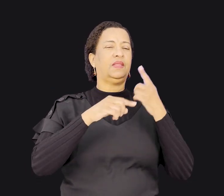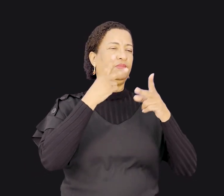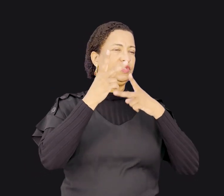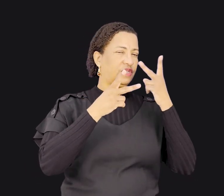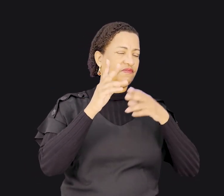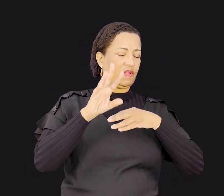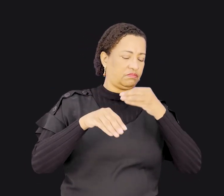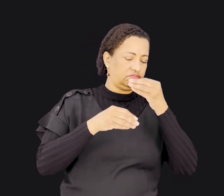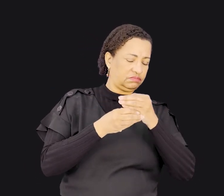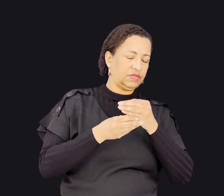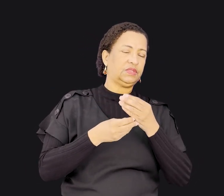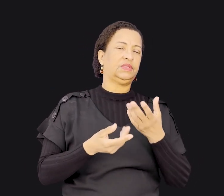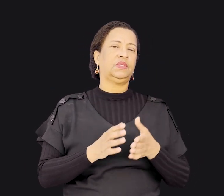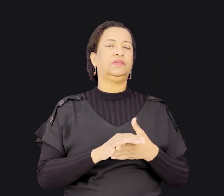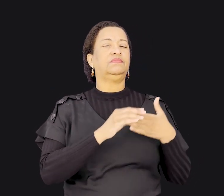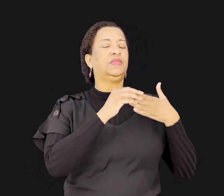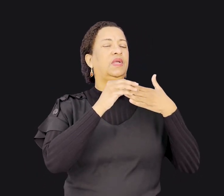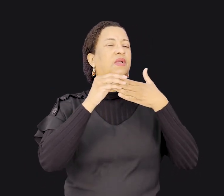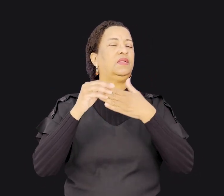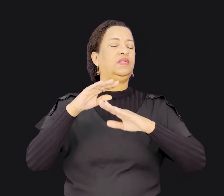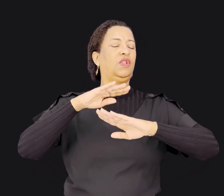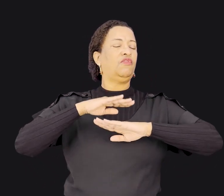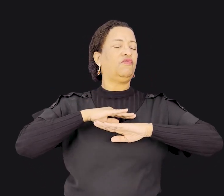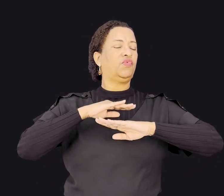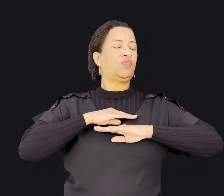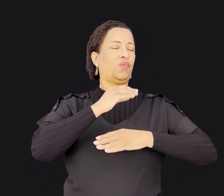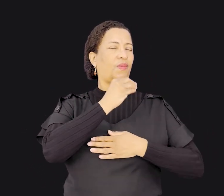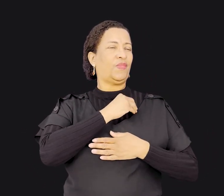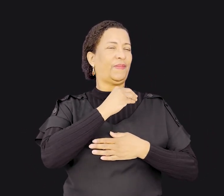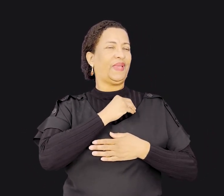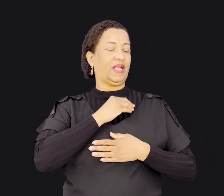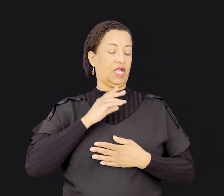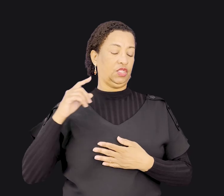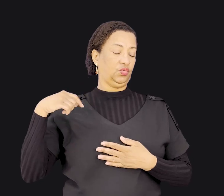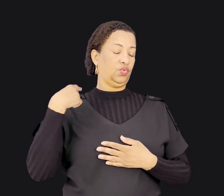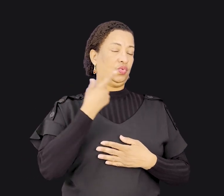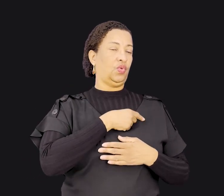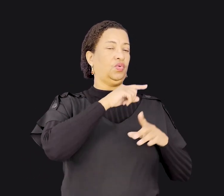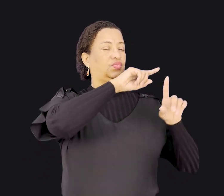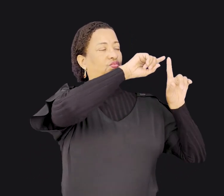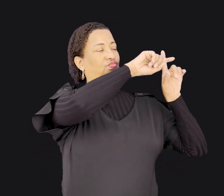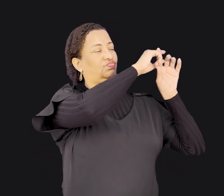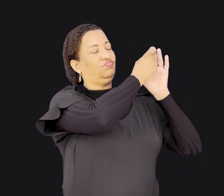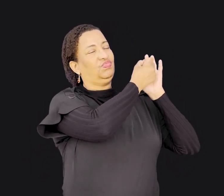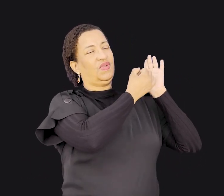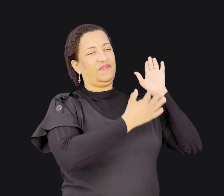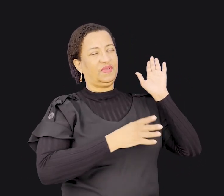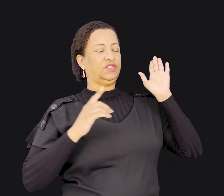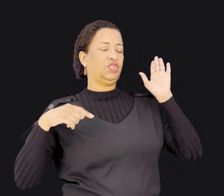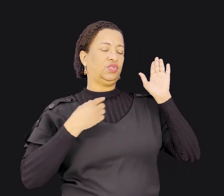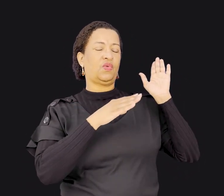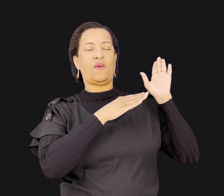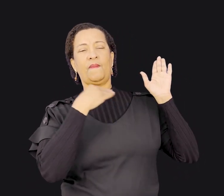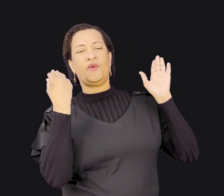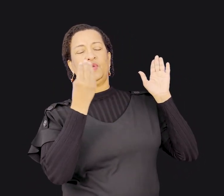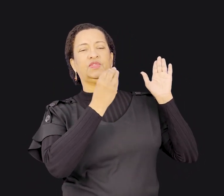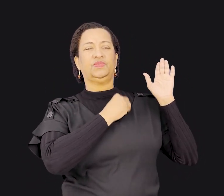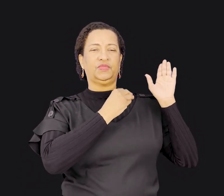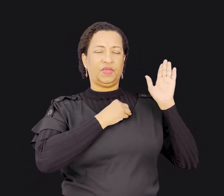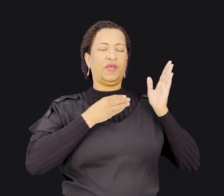acrescenta: ele mesmo levou em seu corpo os nossos pecados sobre o madeiro, a fim de que morrêssemos para os pecados e vivêssemos para